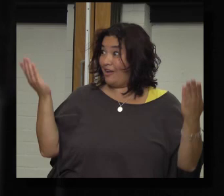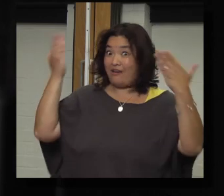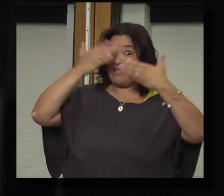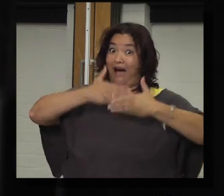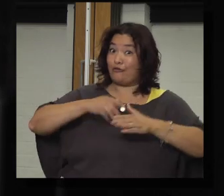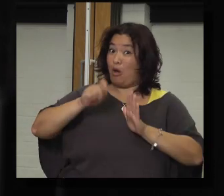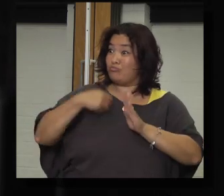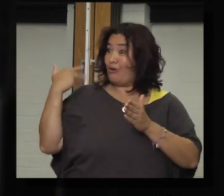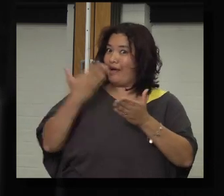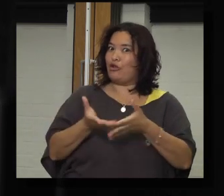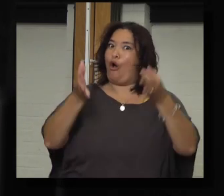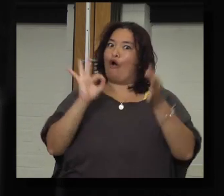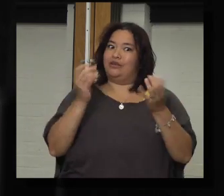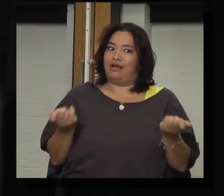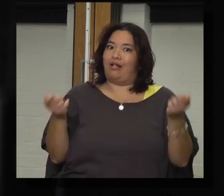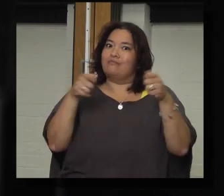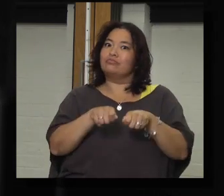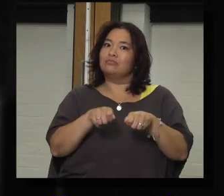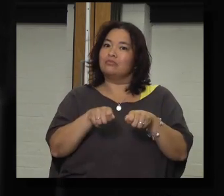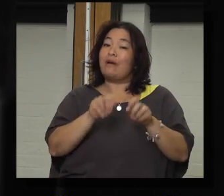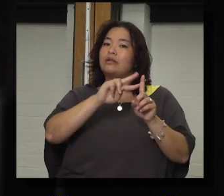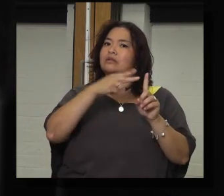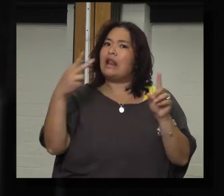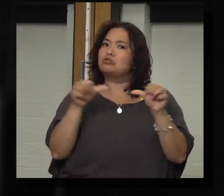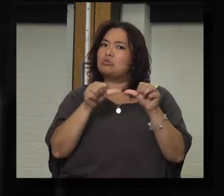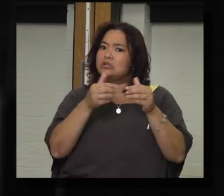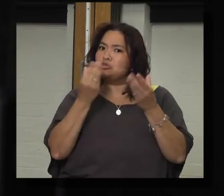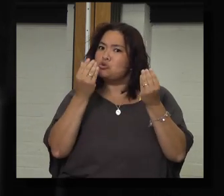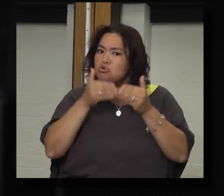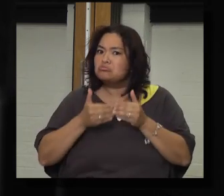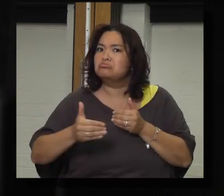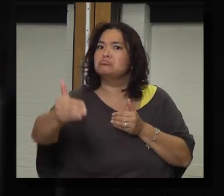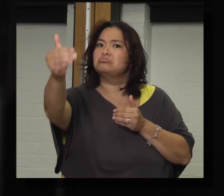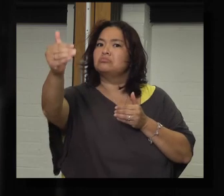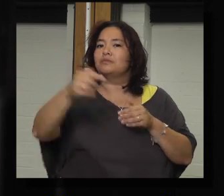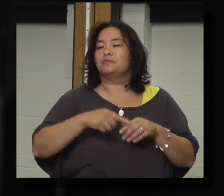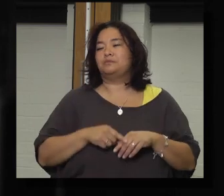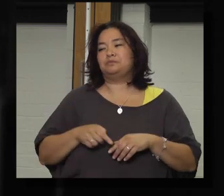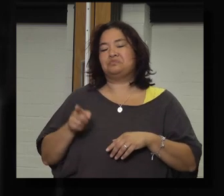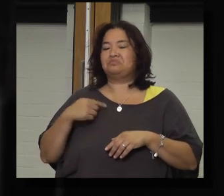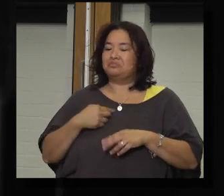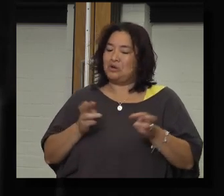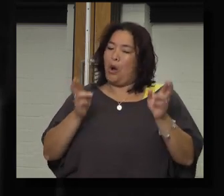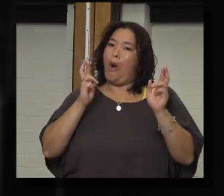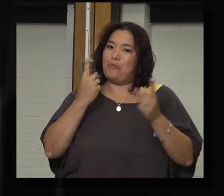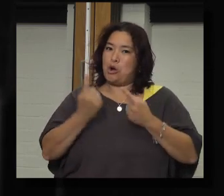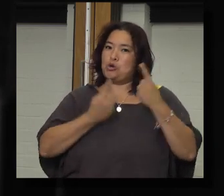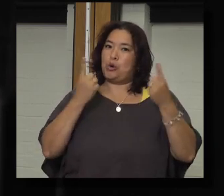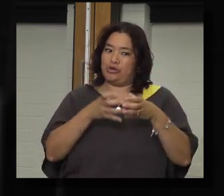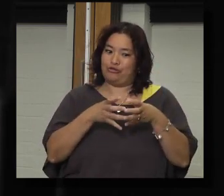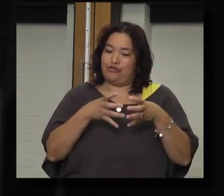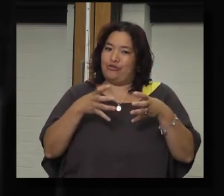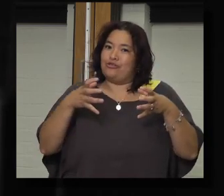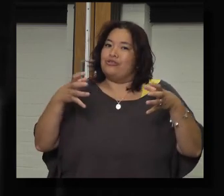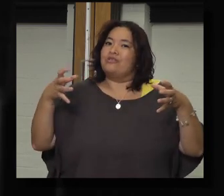Vanavond is het project officieel afgesloten. Hoe gaat het nu verder met Teletalkdiensten? Nou, ik hoop dat ze